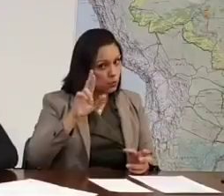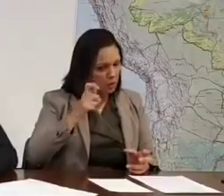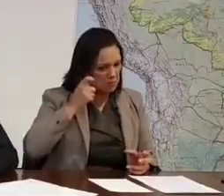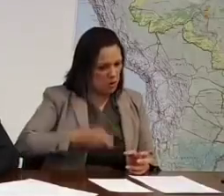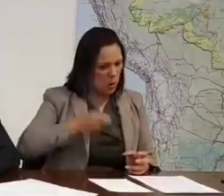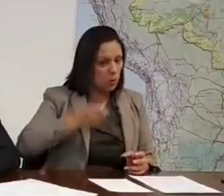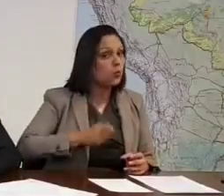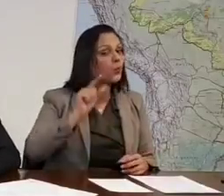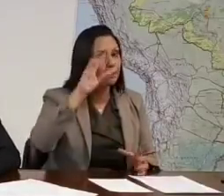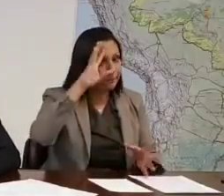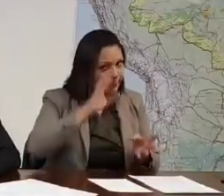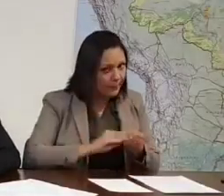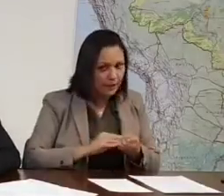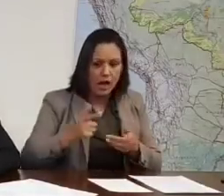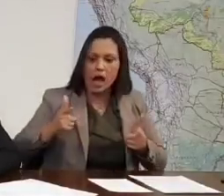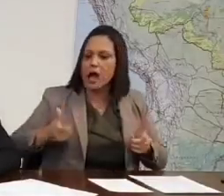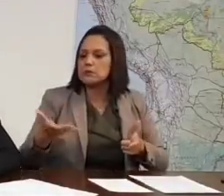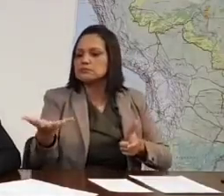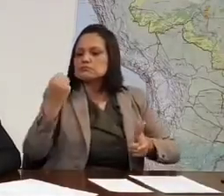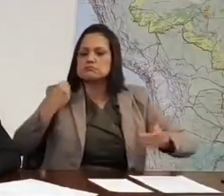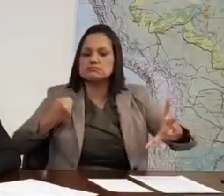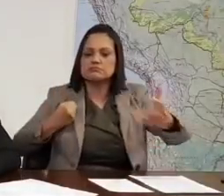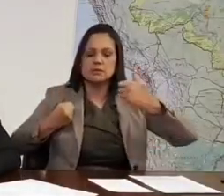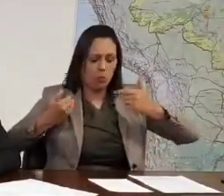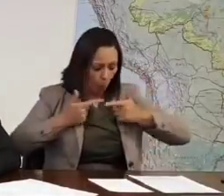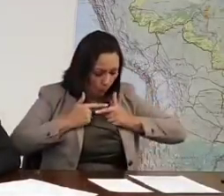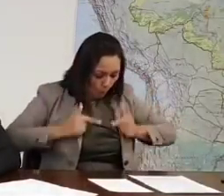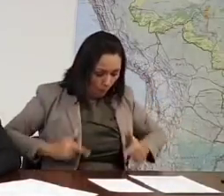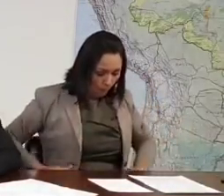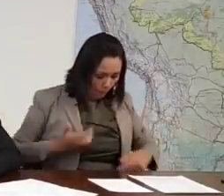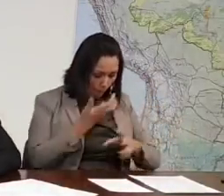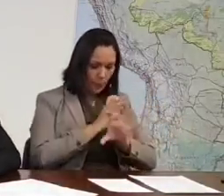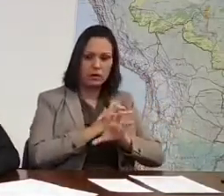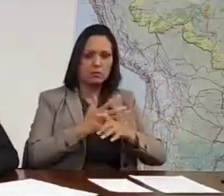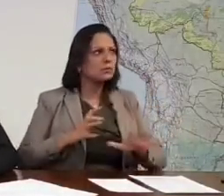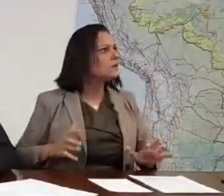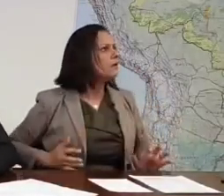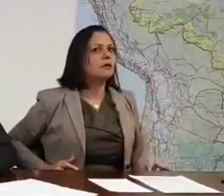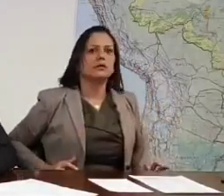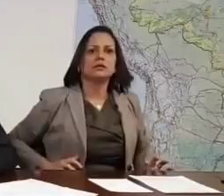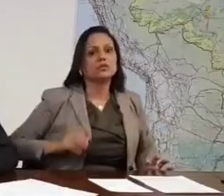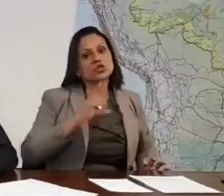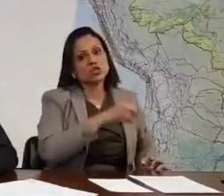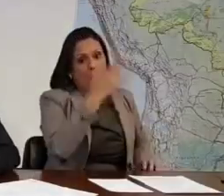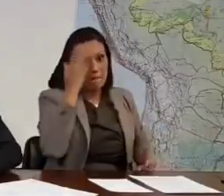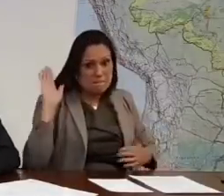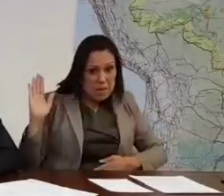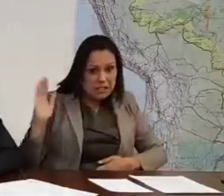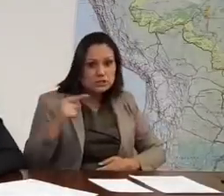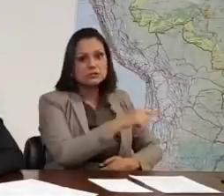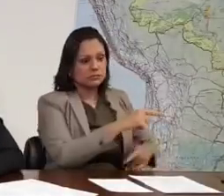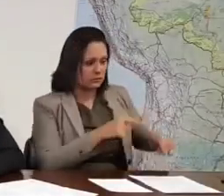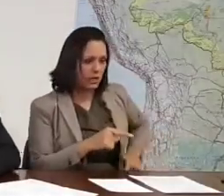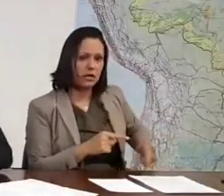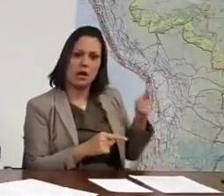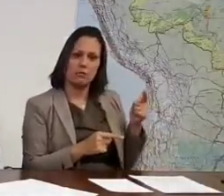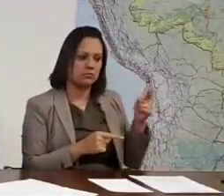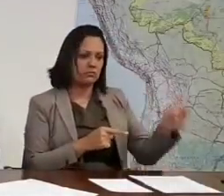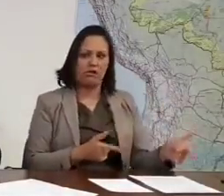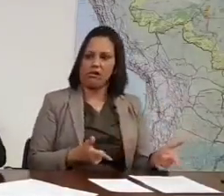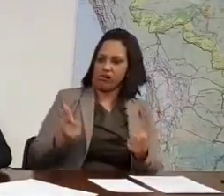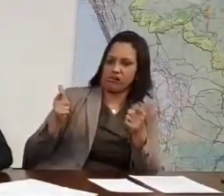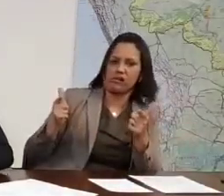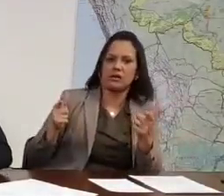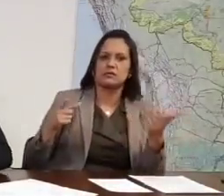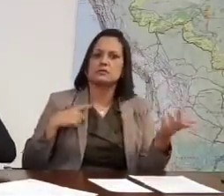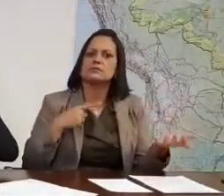Eles impuseram um desarmamento criminoso, de modo que só o criminoso, o bandido, podia ter arma. Se tivesse tirado a